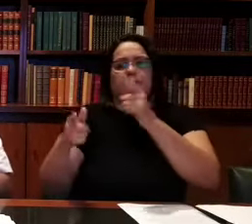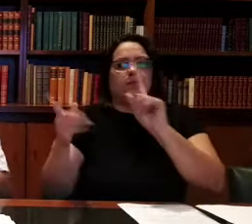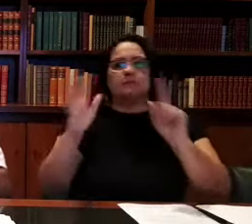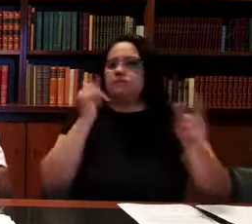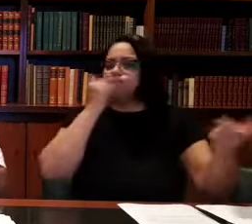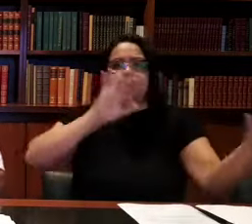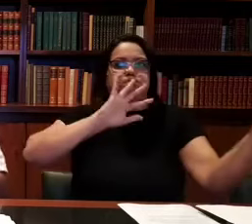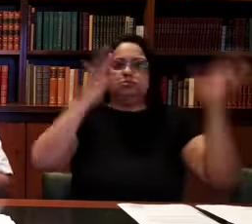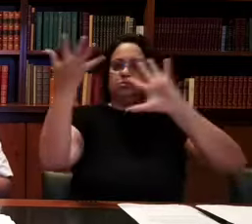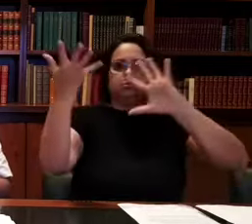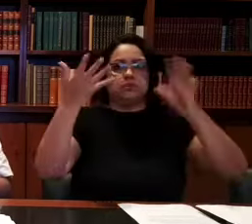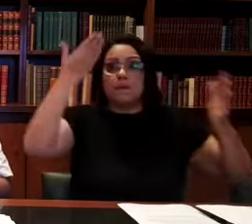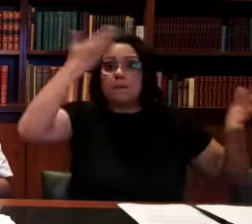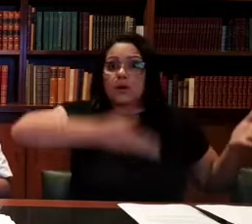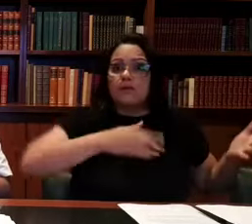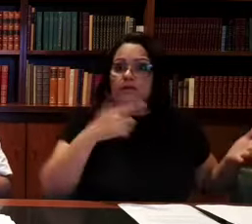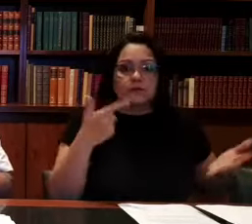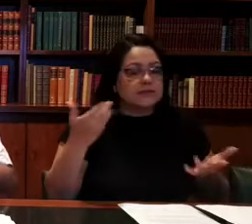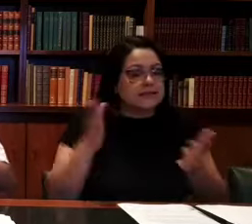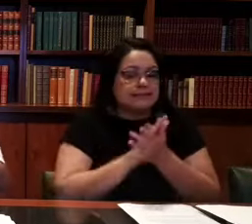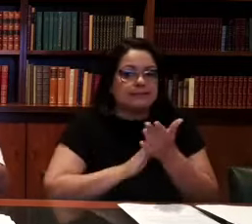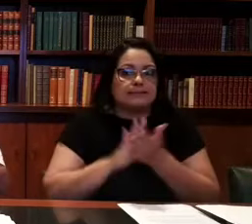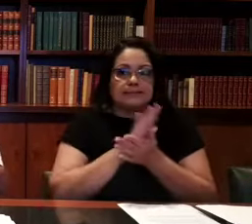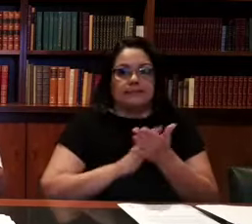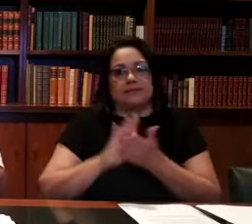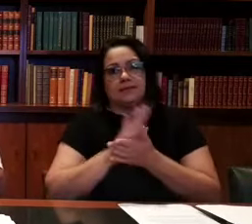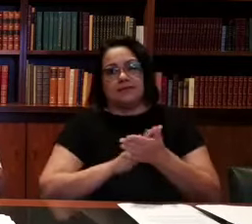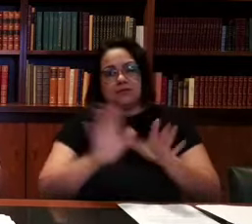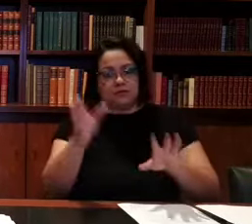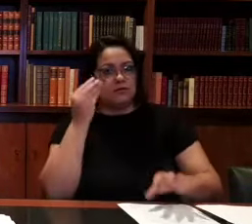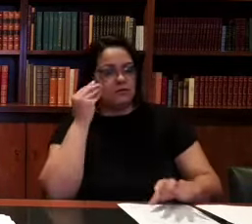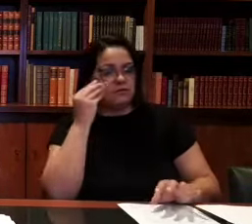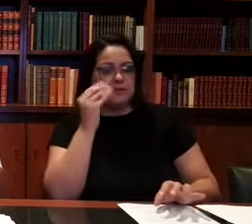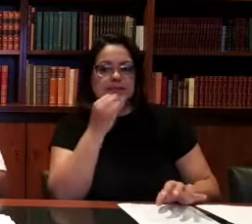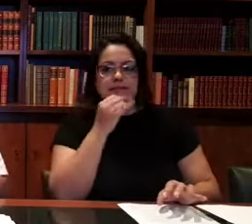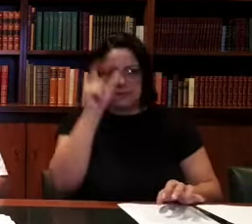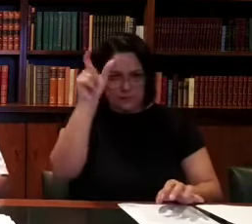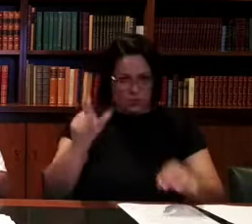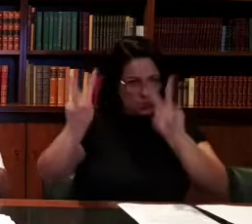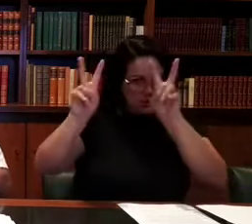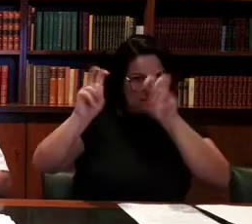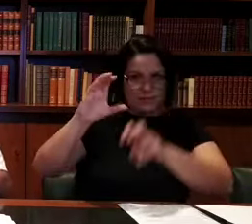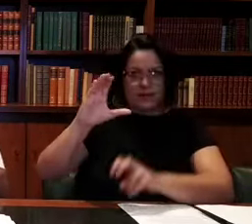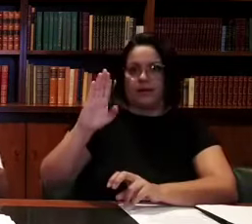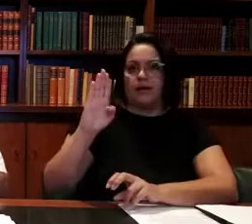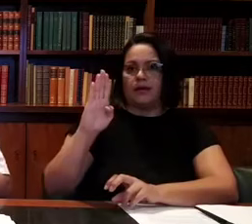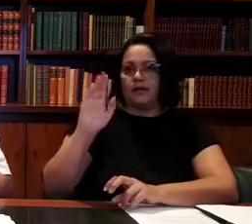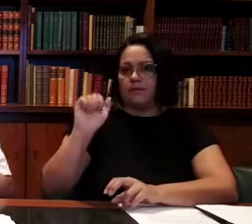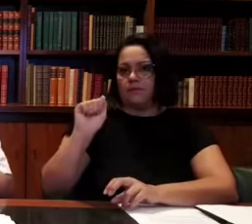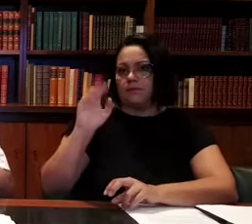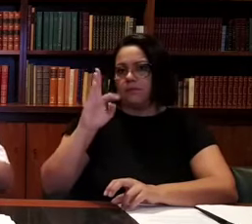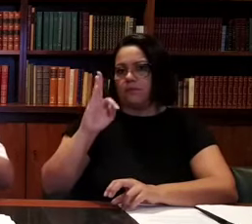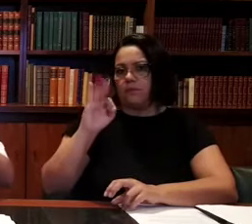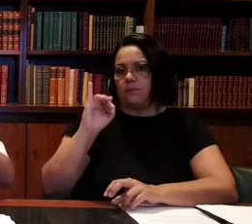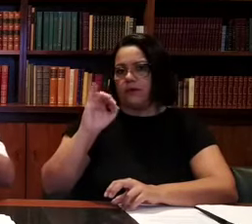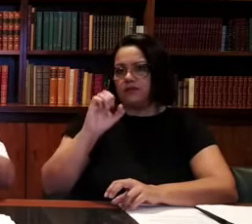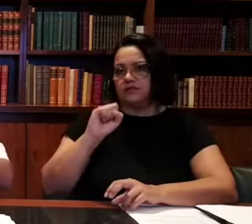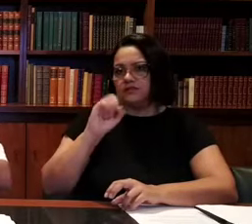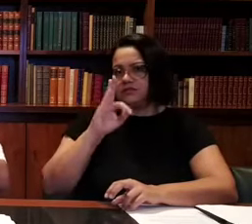uma hora para outra sem sem comprovação de nada agora vamos supor o caso baixo esse tão logo tome conhecimento né ele tá pesquisando